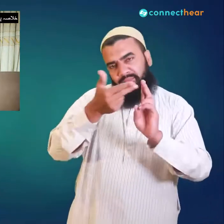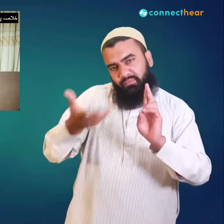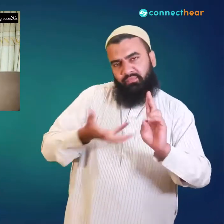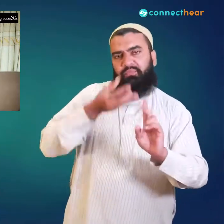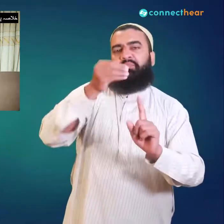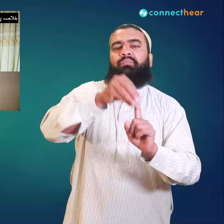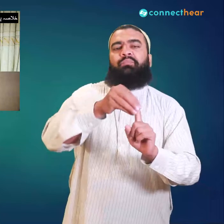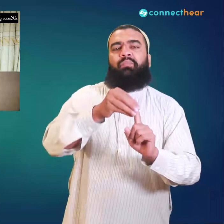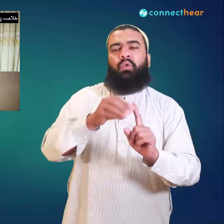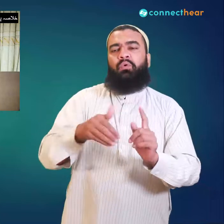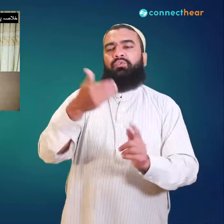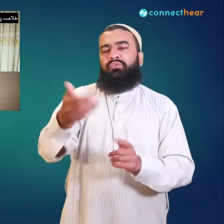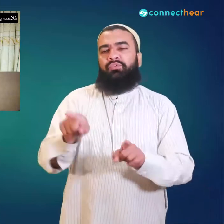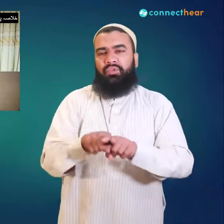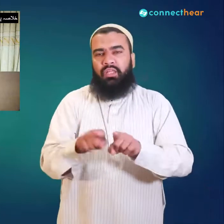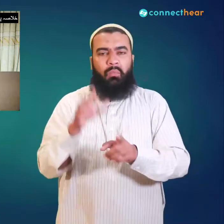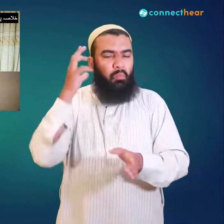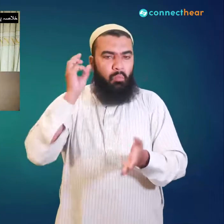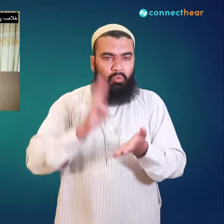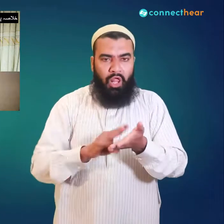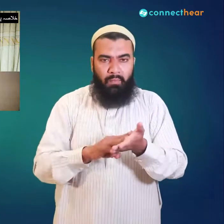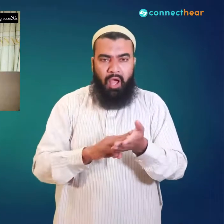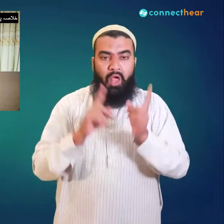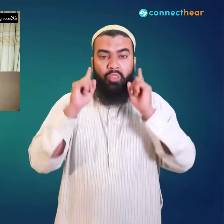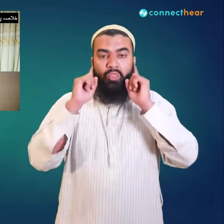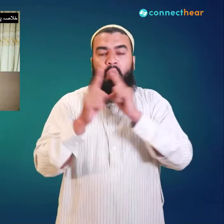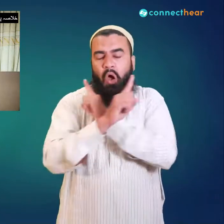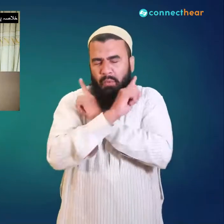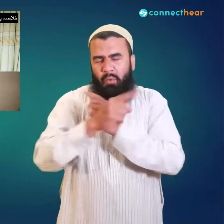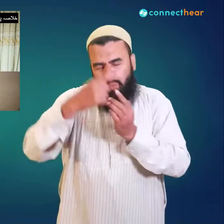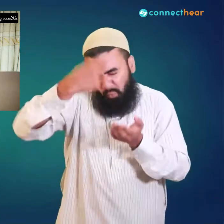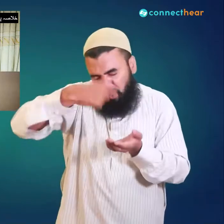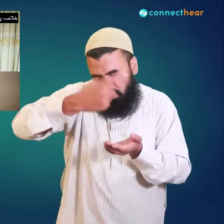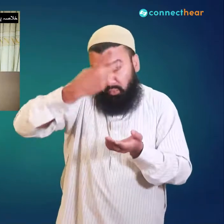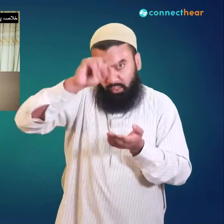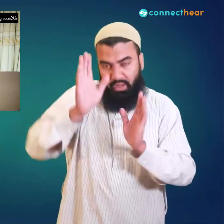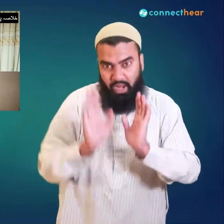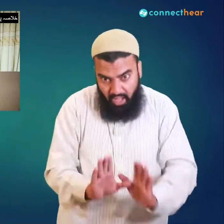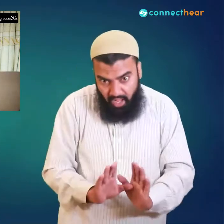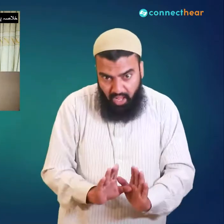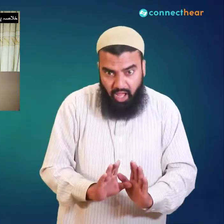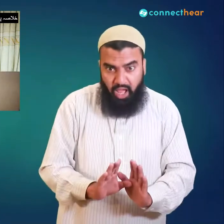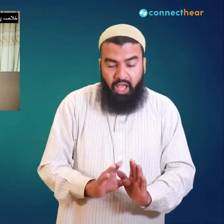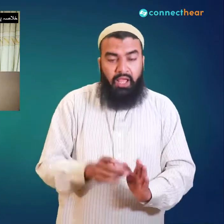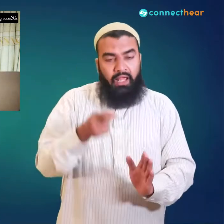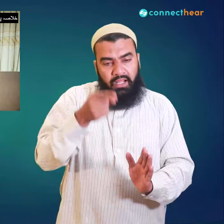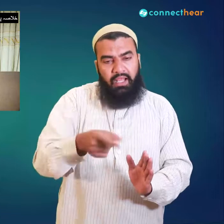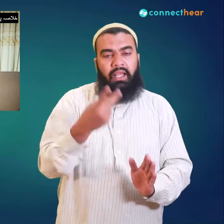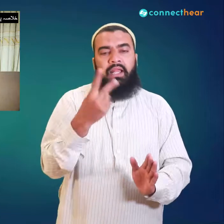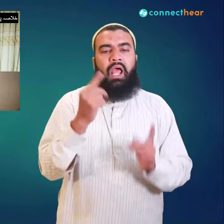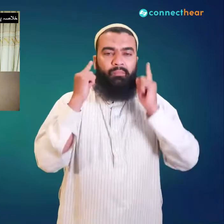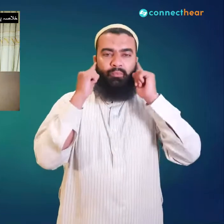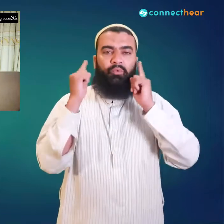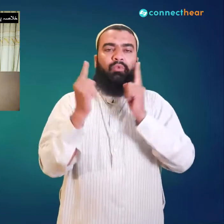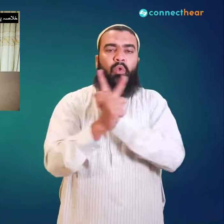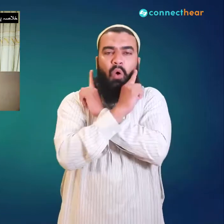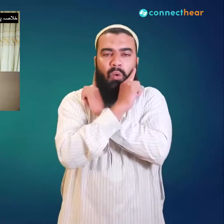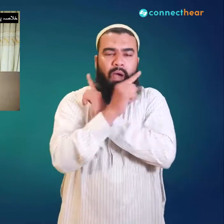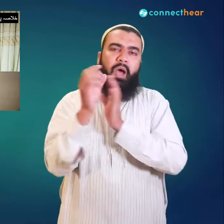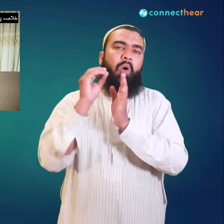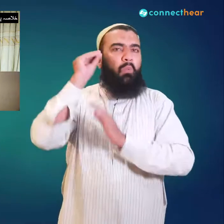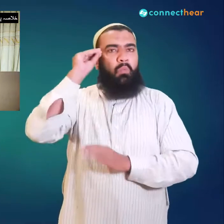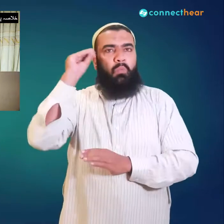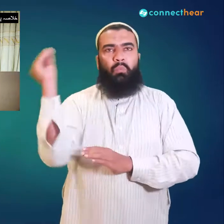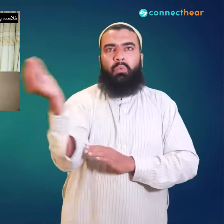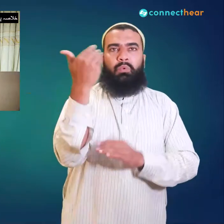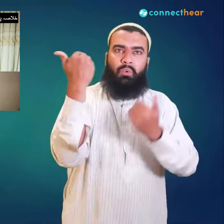فرمایا گیا ہے۔ عام ترتیب اور اسلوب میں سورت کی ابتدا میں بسم اللہ الرحمن الرحیم